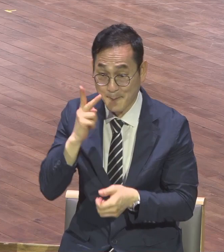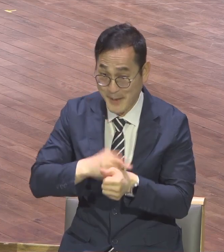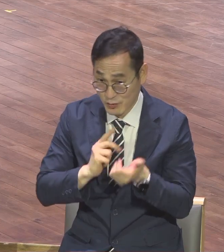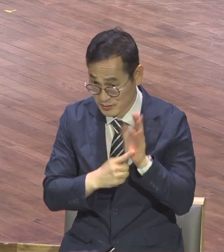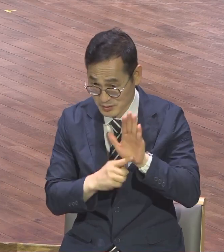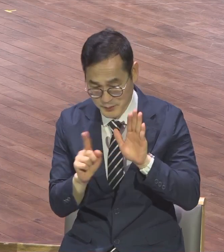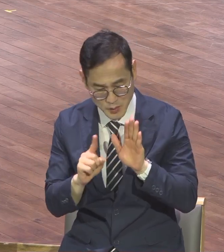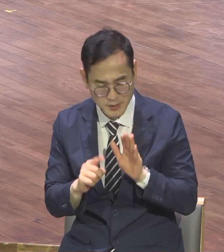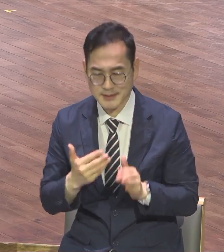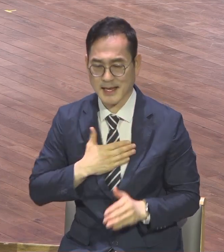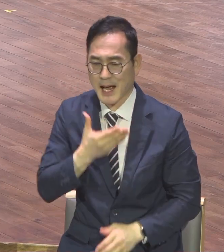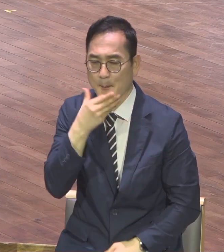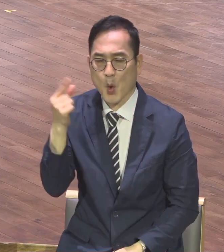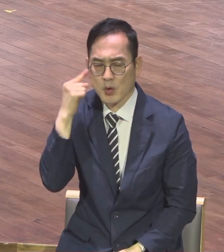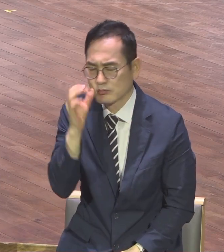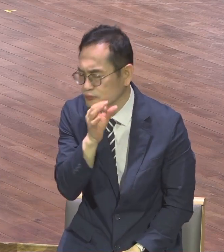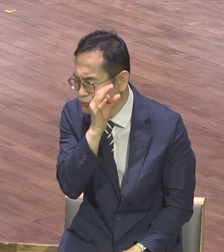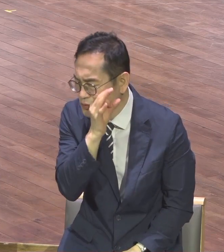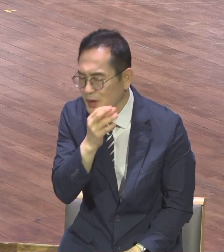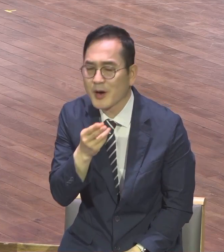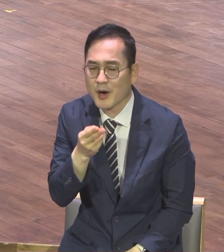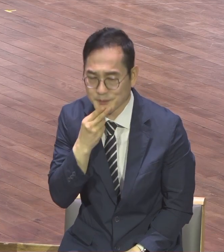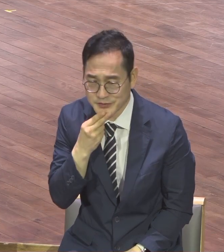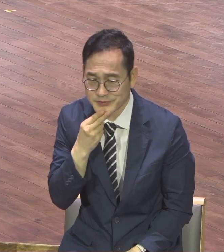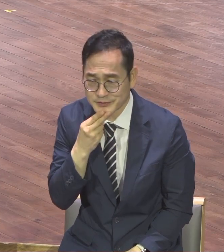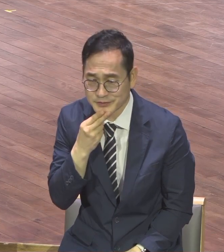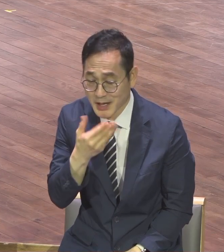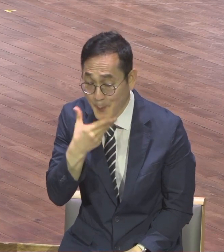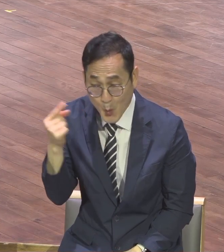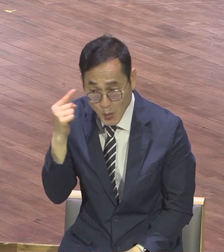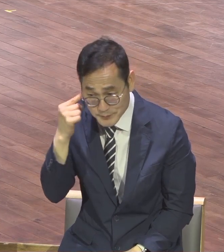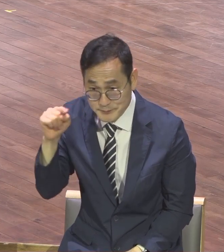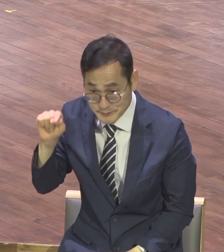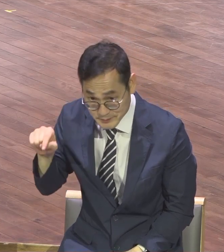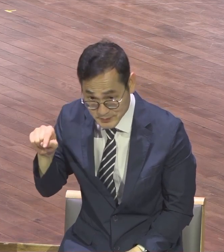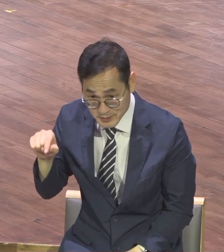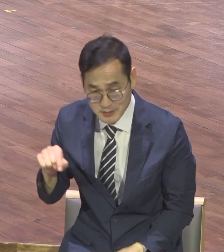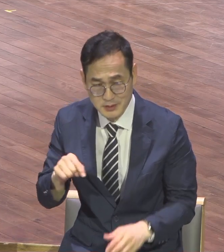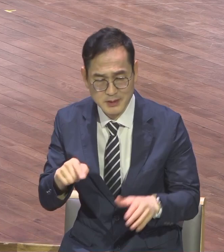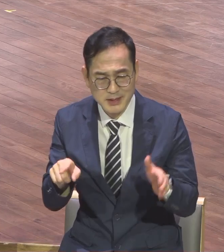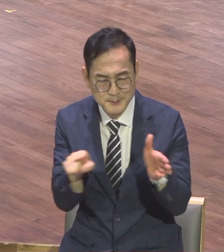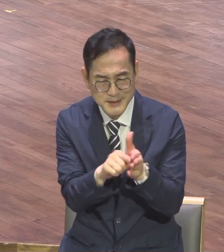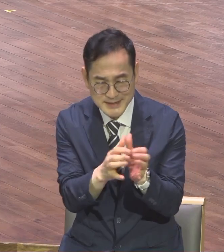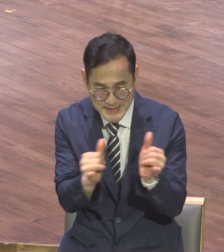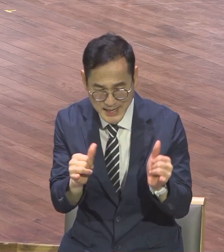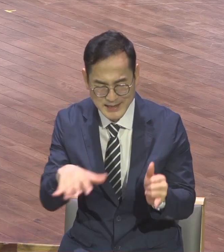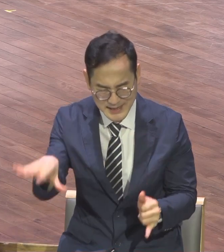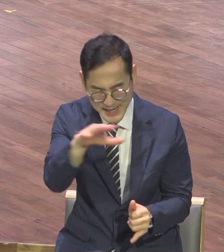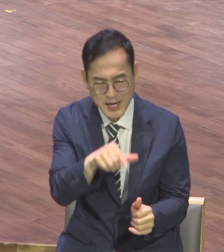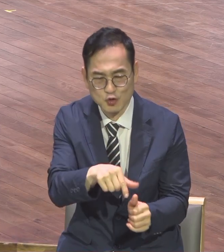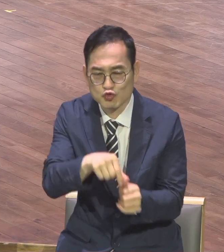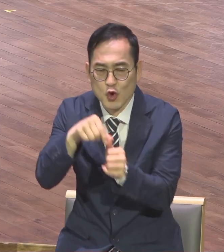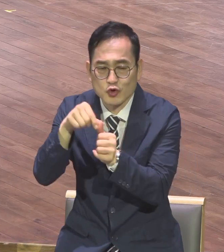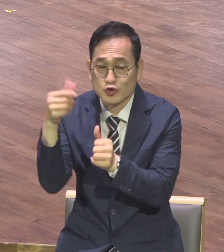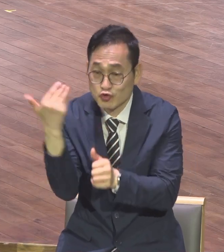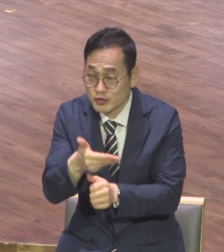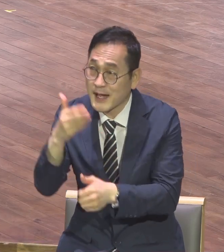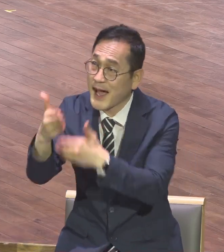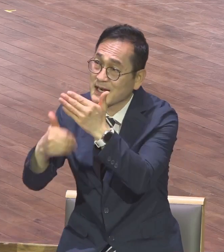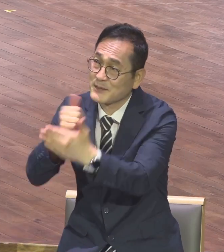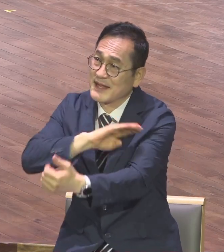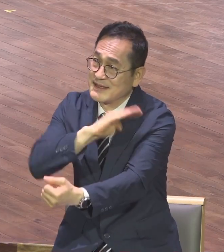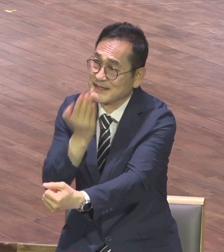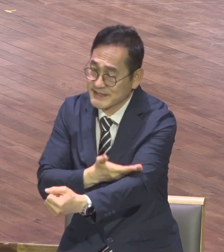내가 복음을 부끄러워하지 아니하노니 이 복음은 모든 믿는 자들에게 구원을 주시는